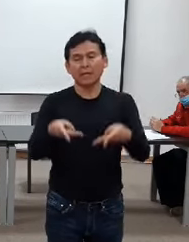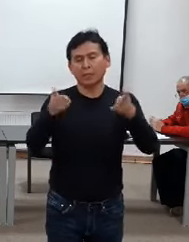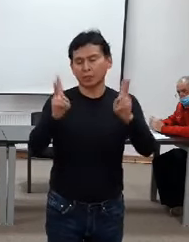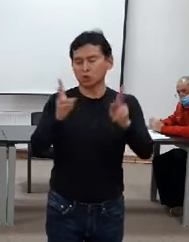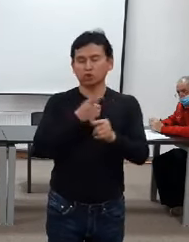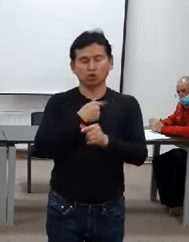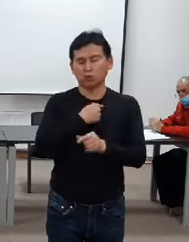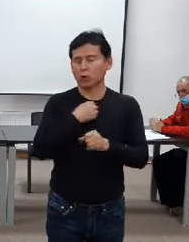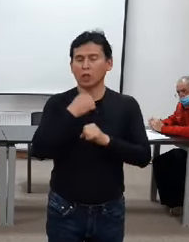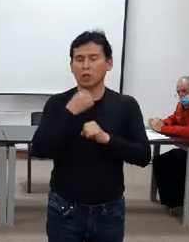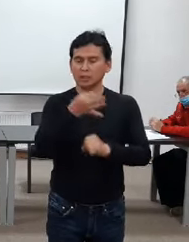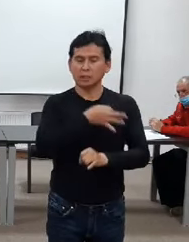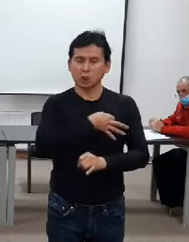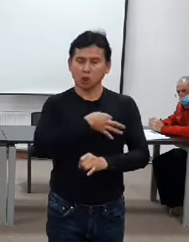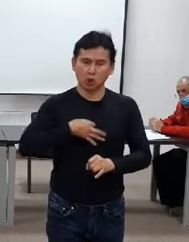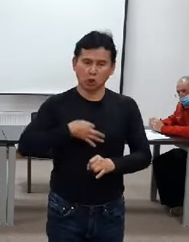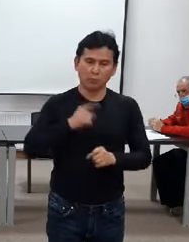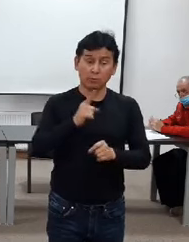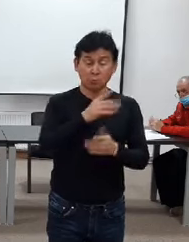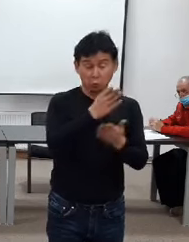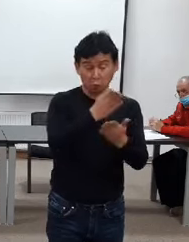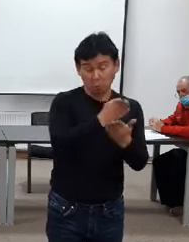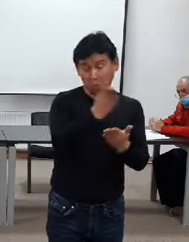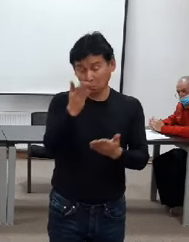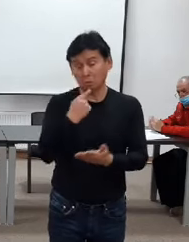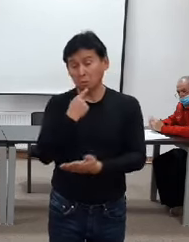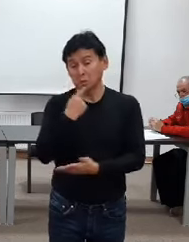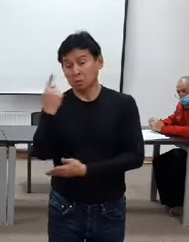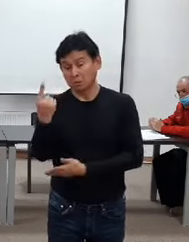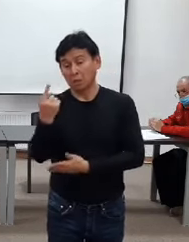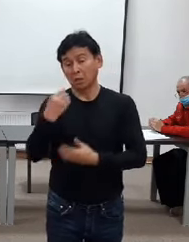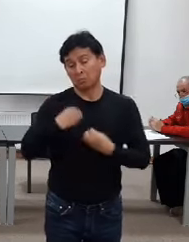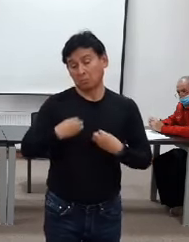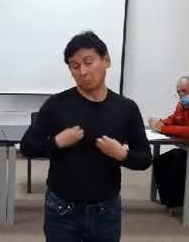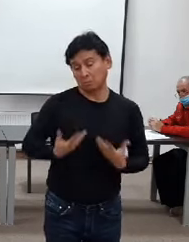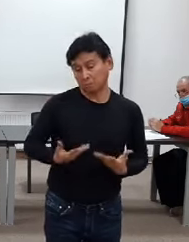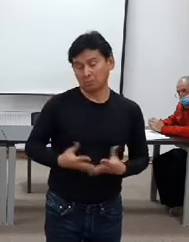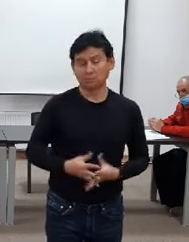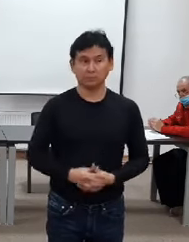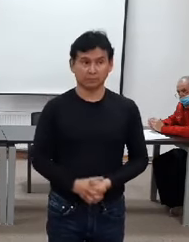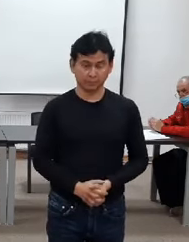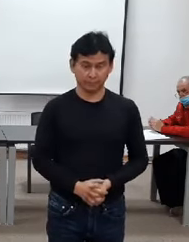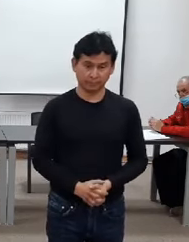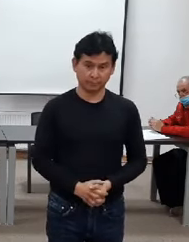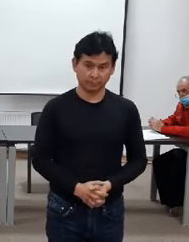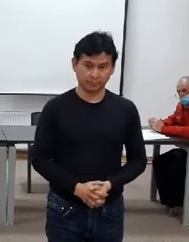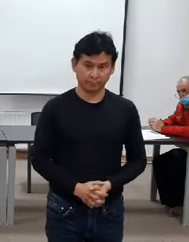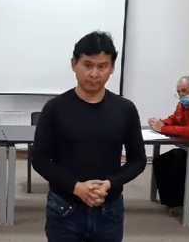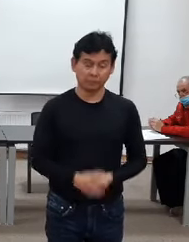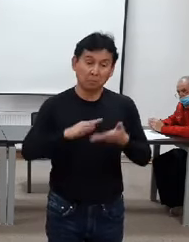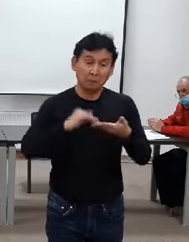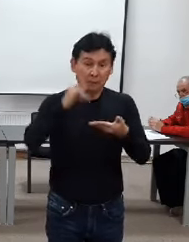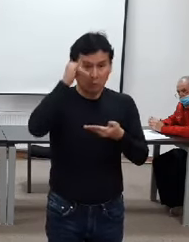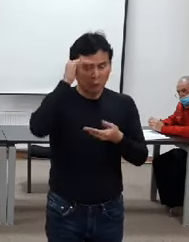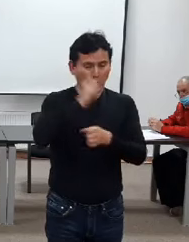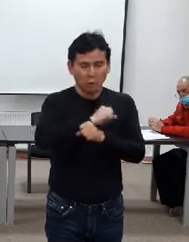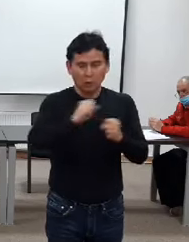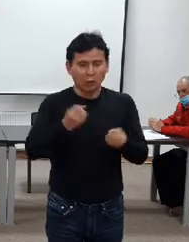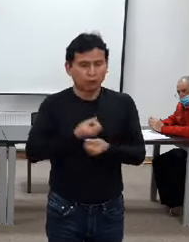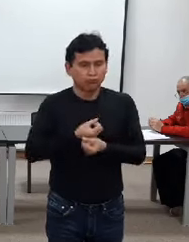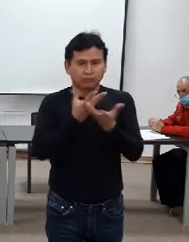puedo informar, pero usted la puede llamar y preguntarle si ella se tomó o no el examen. con mis dispensas, pero no puedo